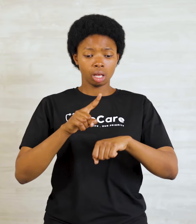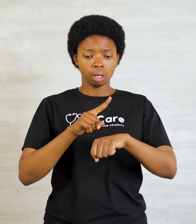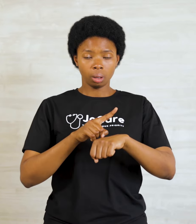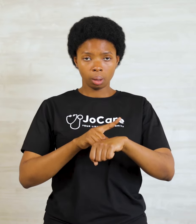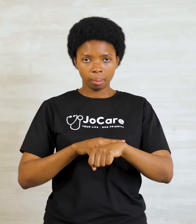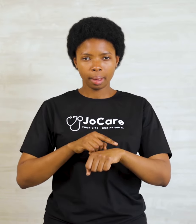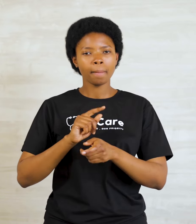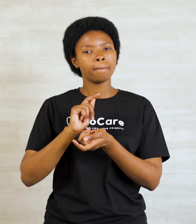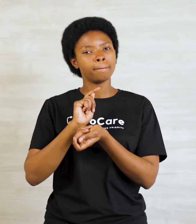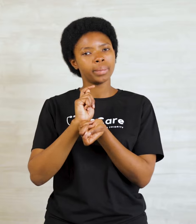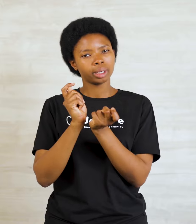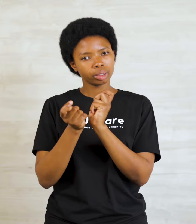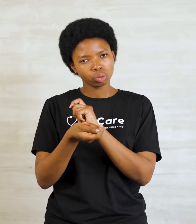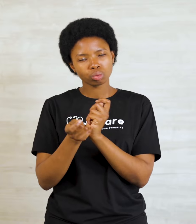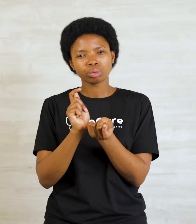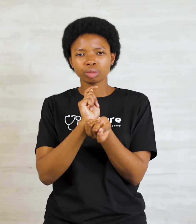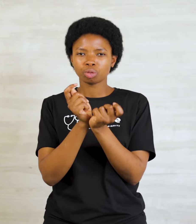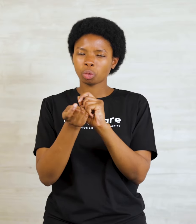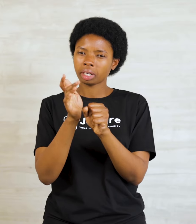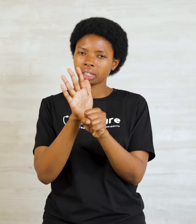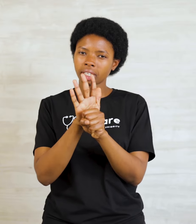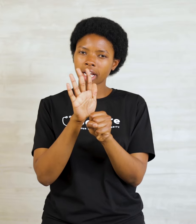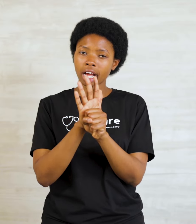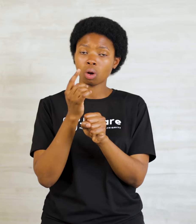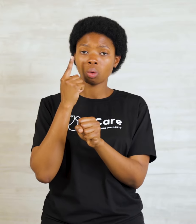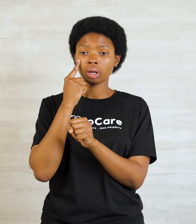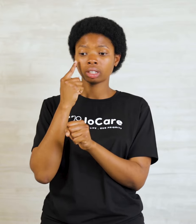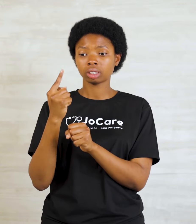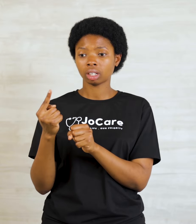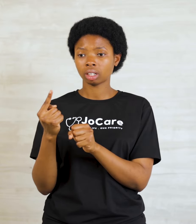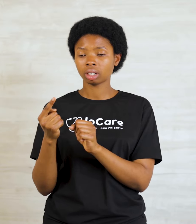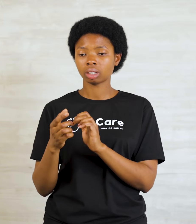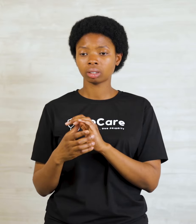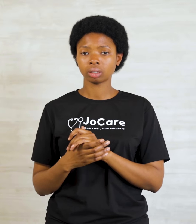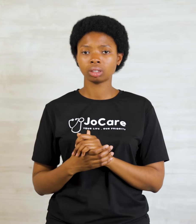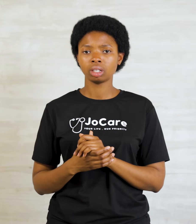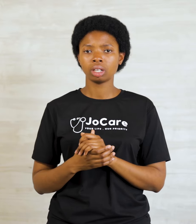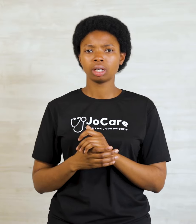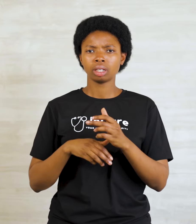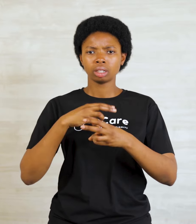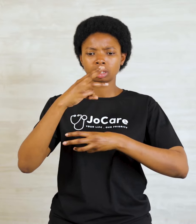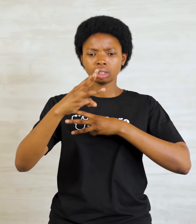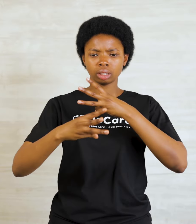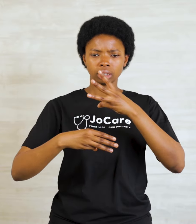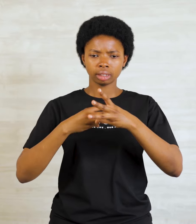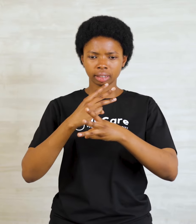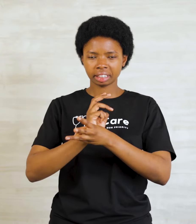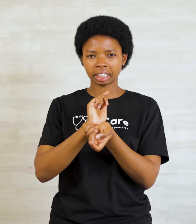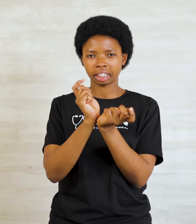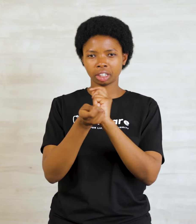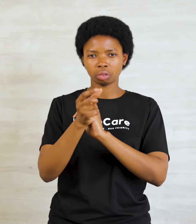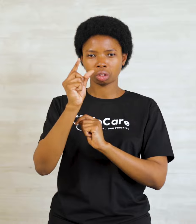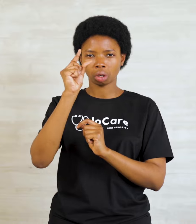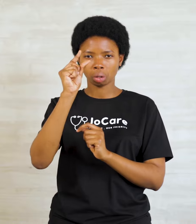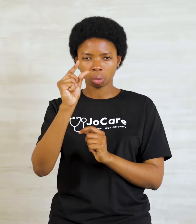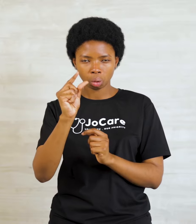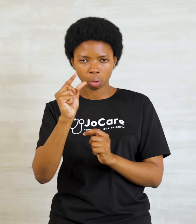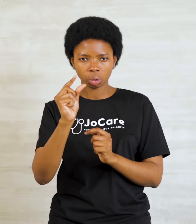ibihe biri kugenda bihinduka cyane yego none ugasanga isi yabaye umudugudu imico